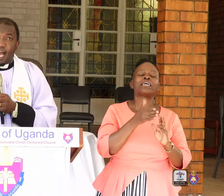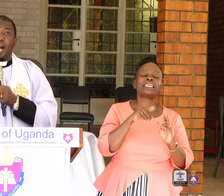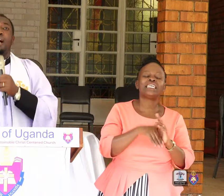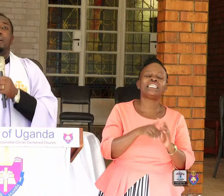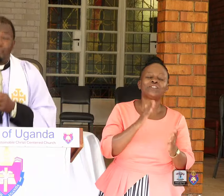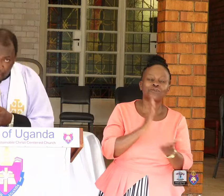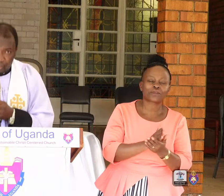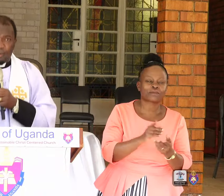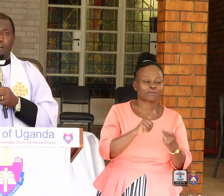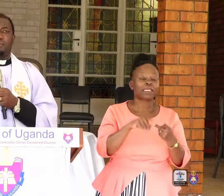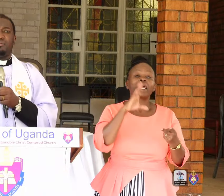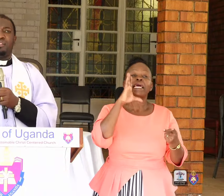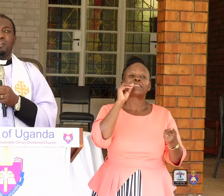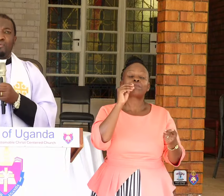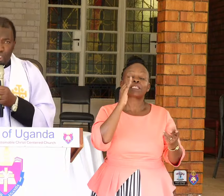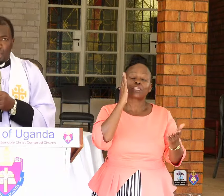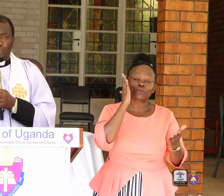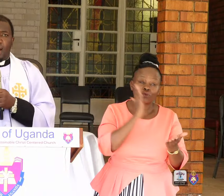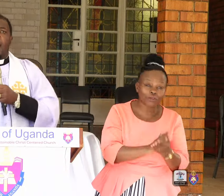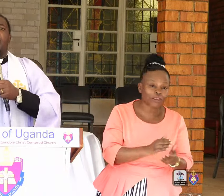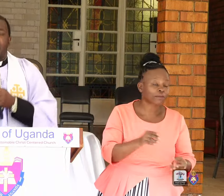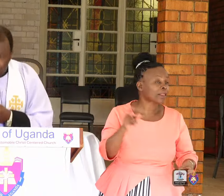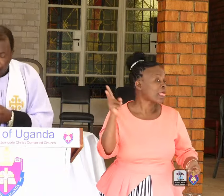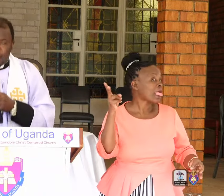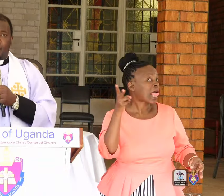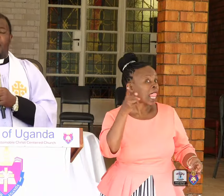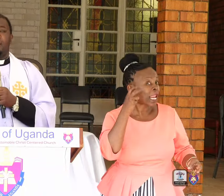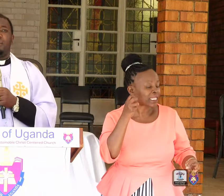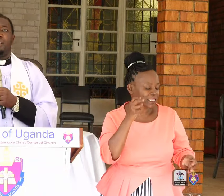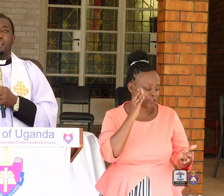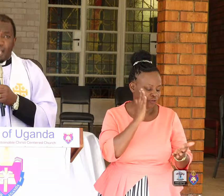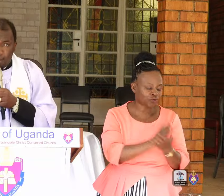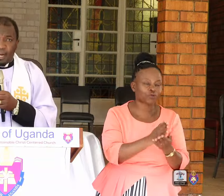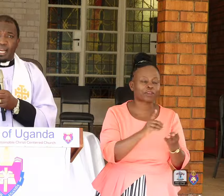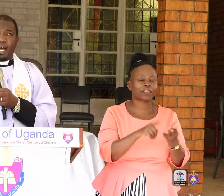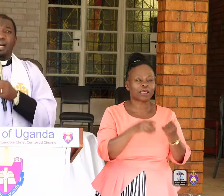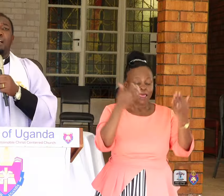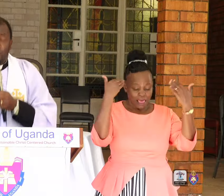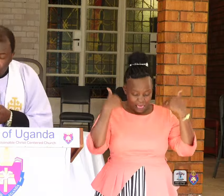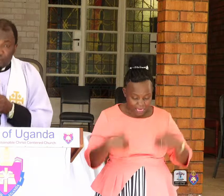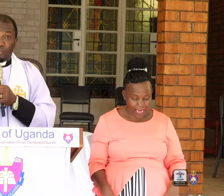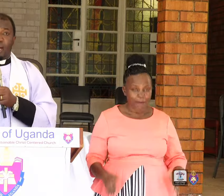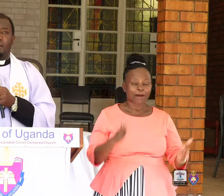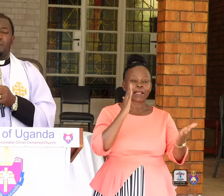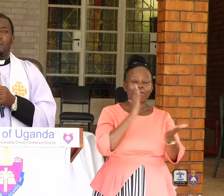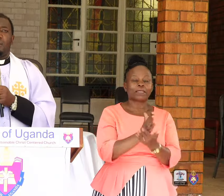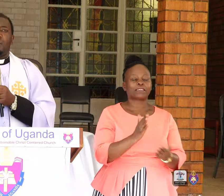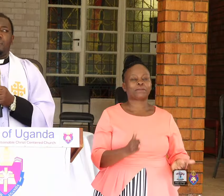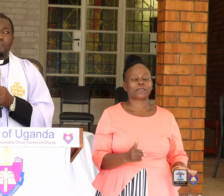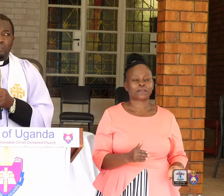yogera mazima wuliriza ebyamazima yambala mu mazima